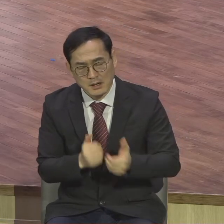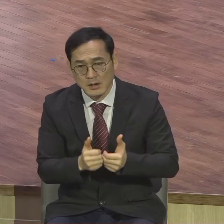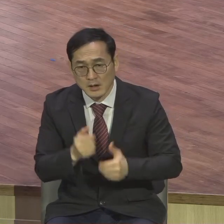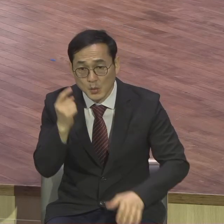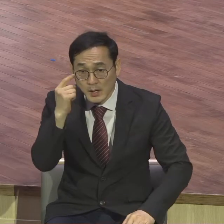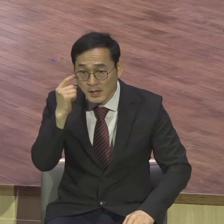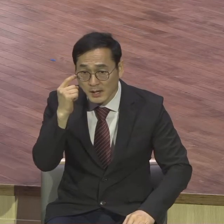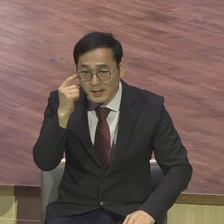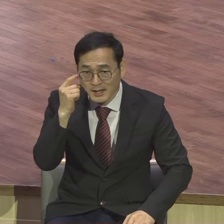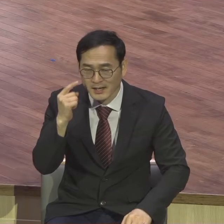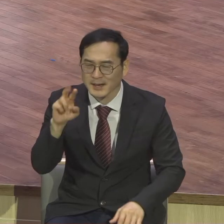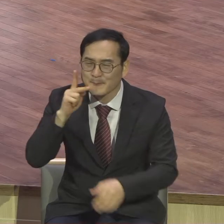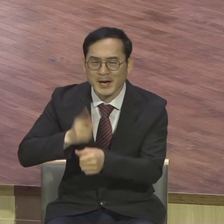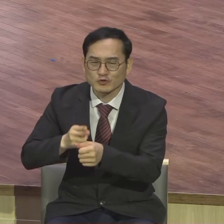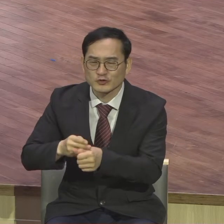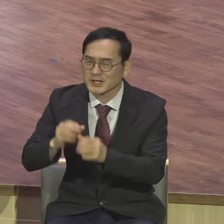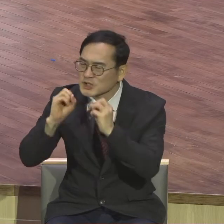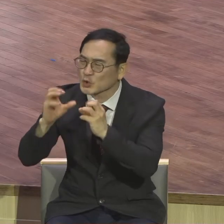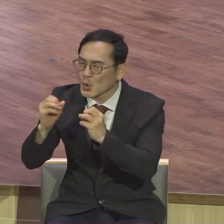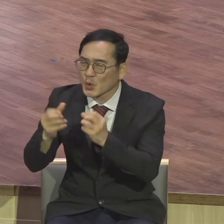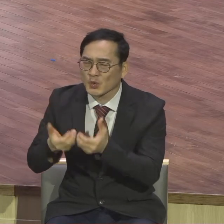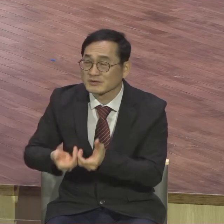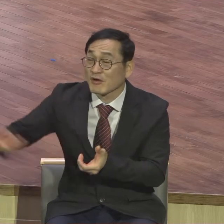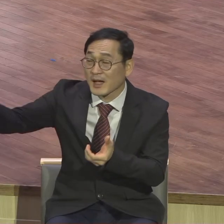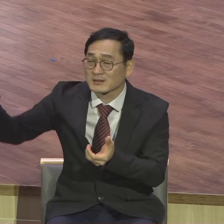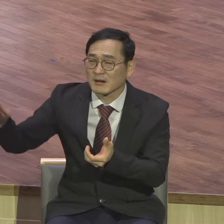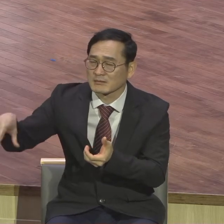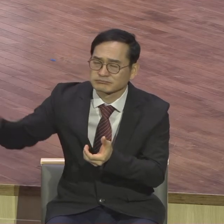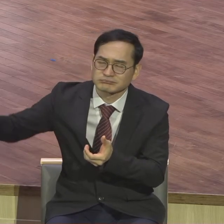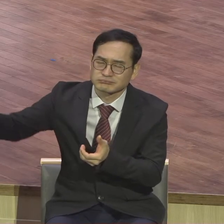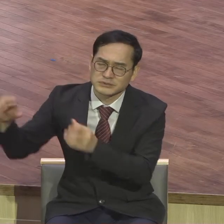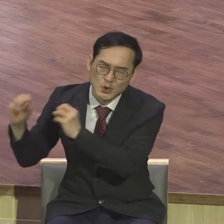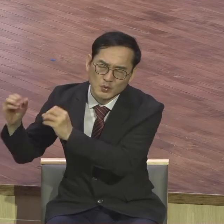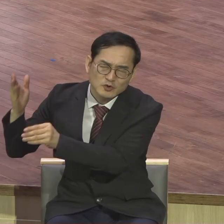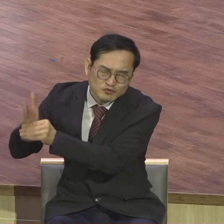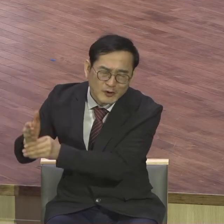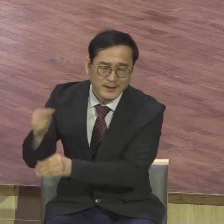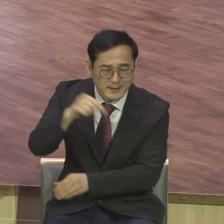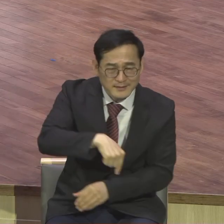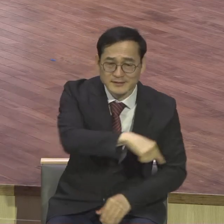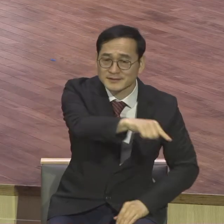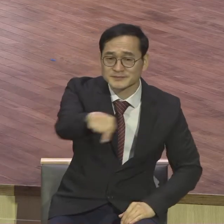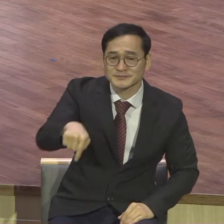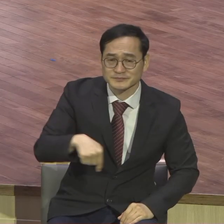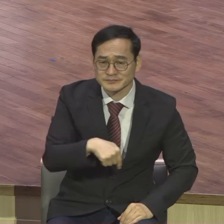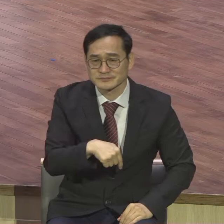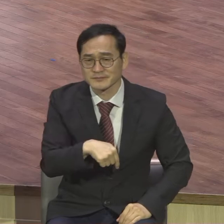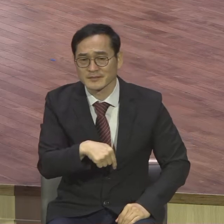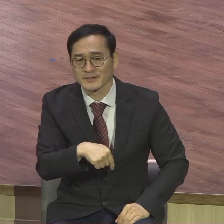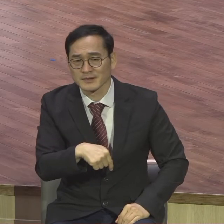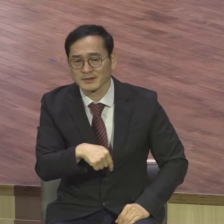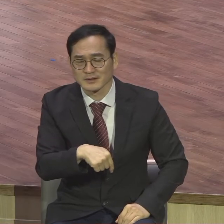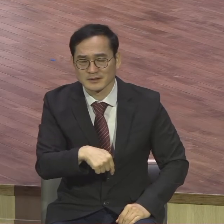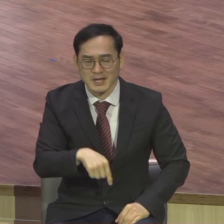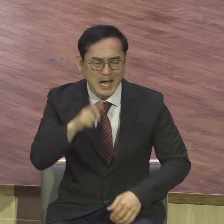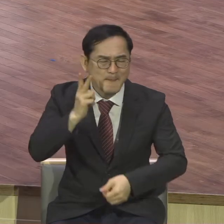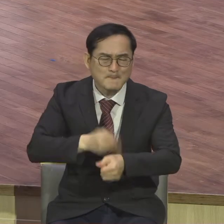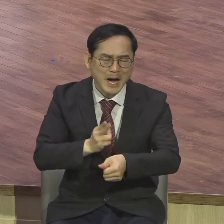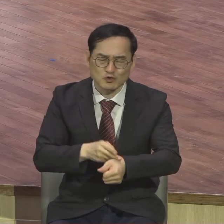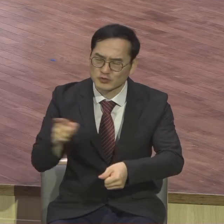바울이 떠나 있는 동안에 갈라디아 교회에 바울의 사도권을